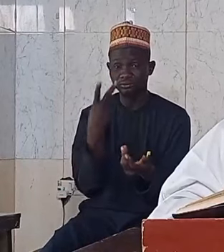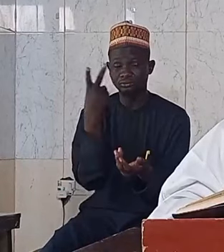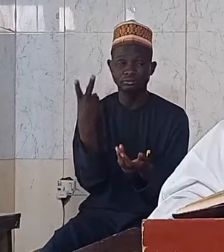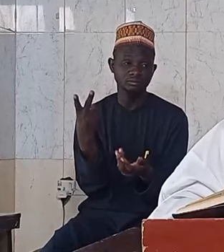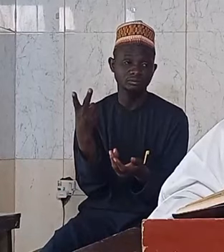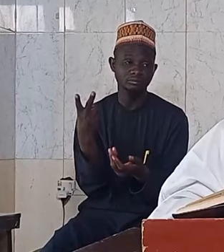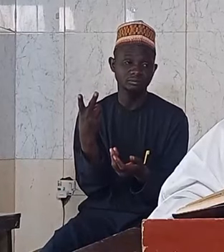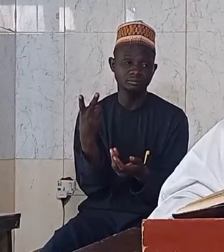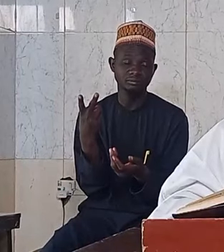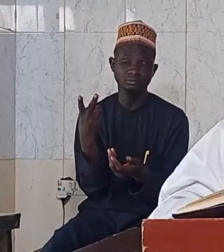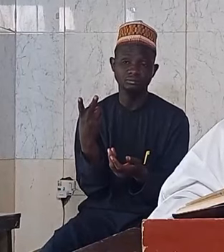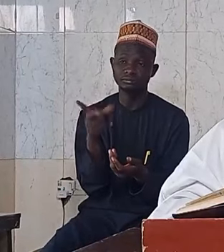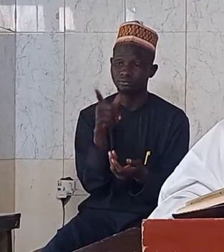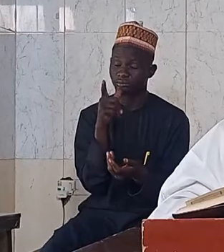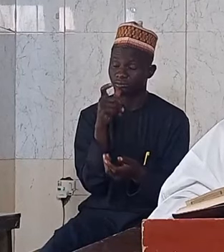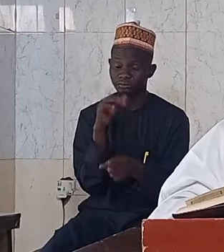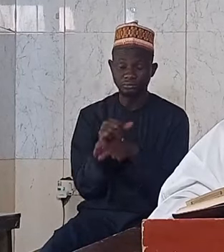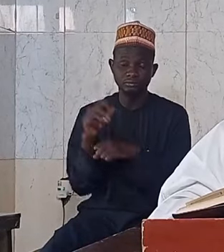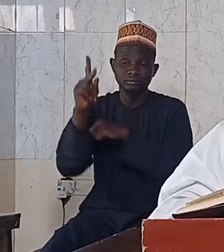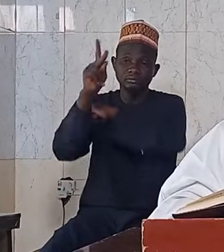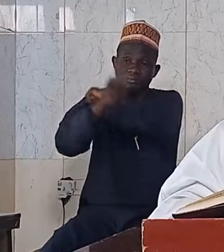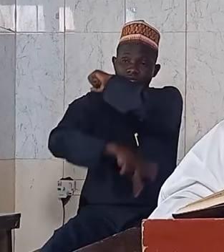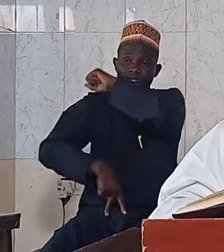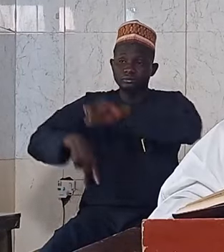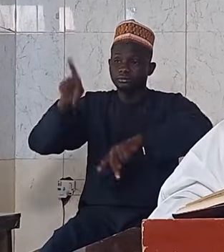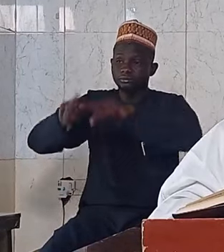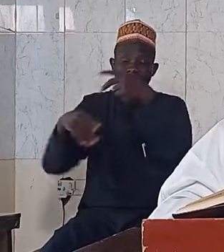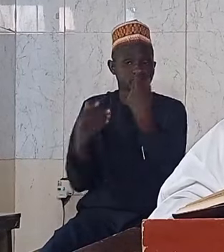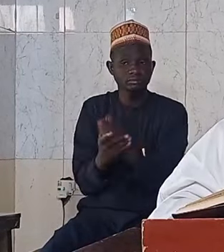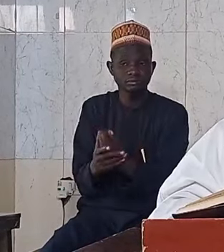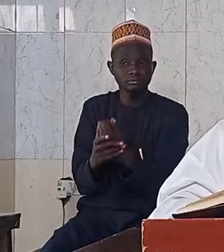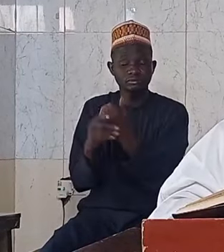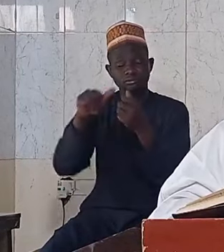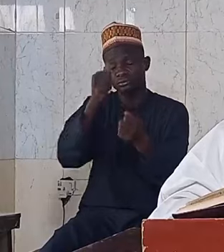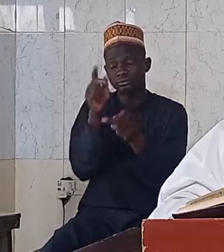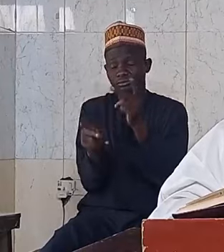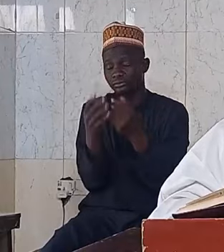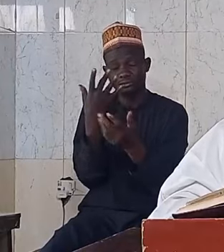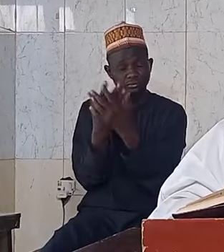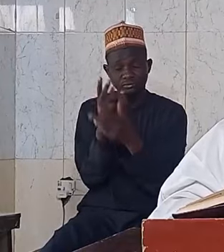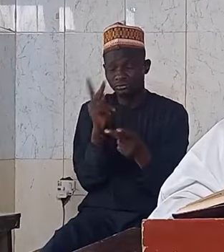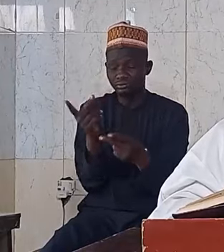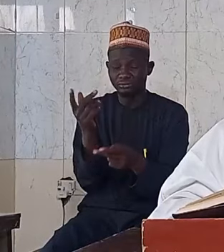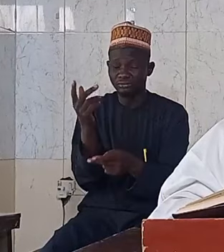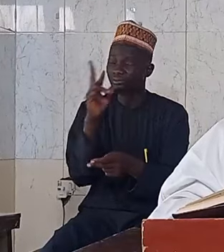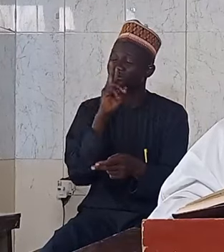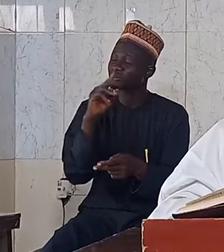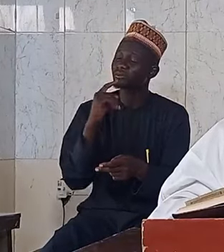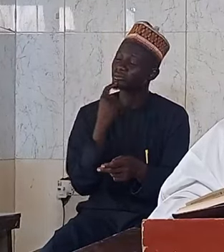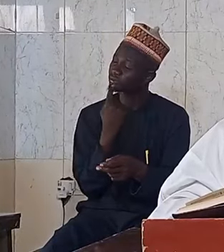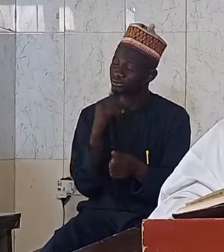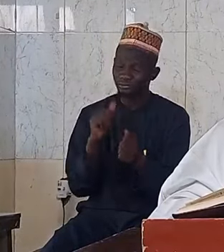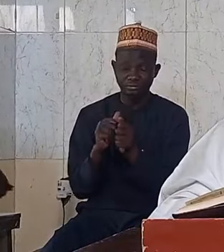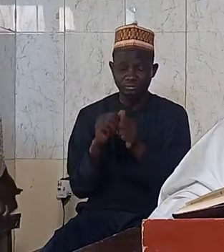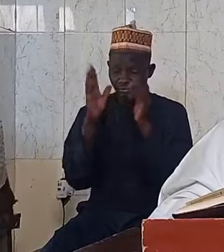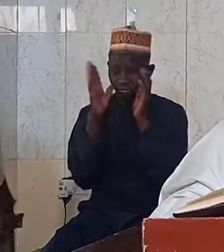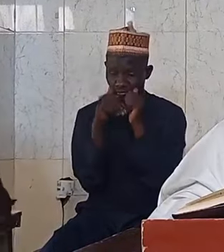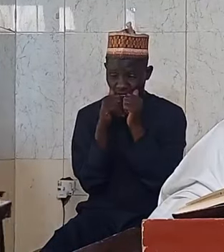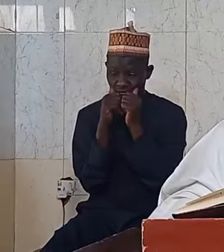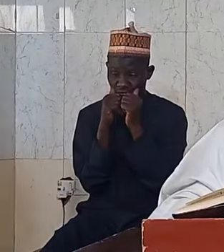waɗannan masu aikin kidnapping din nan da sauransu yana cikin babban aikin